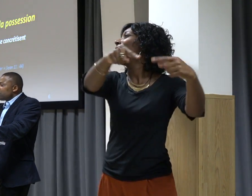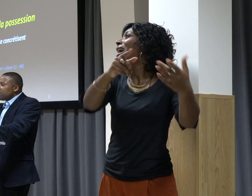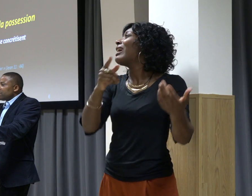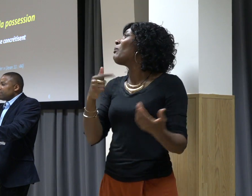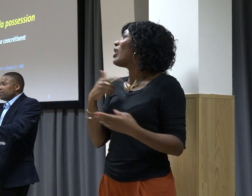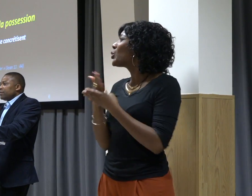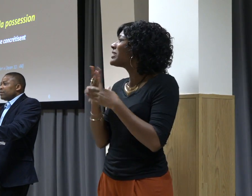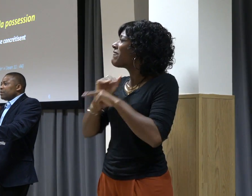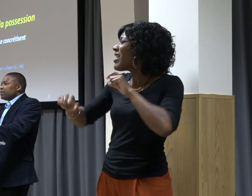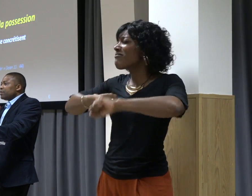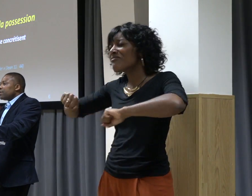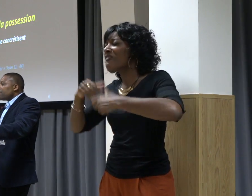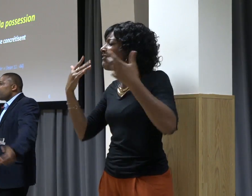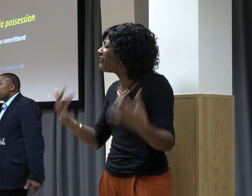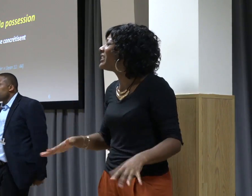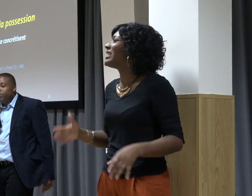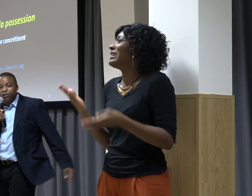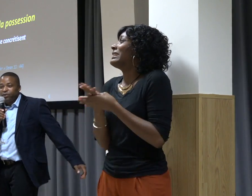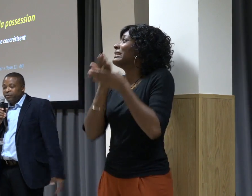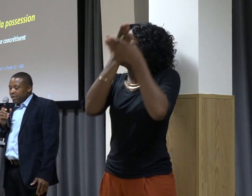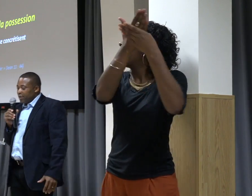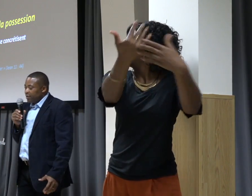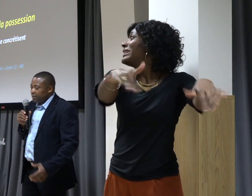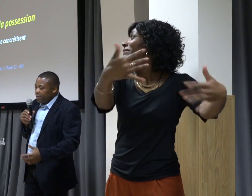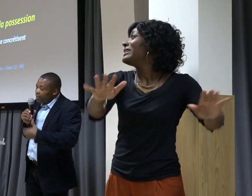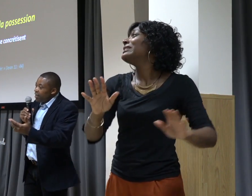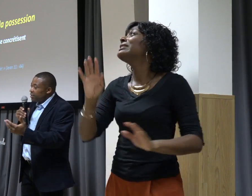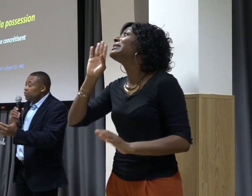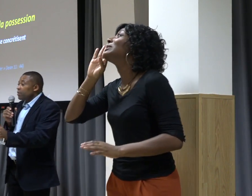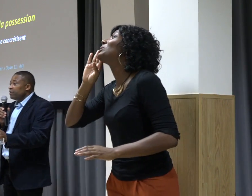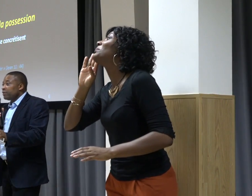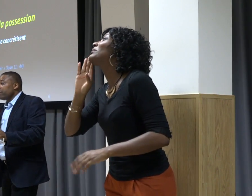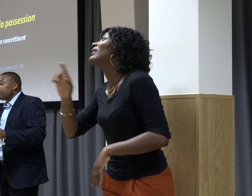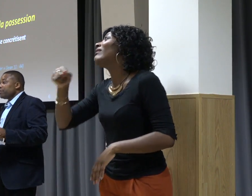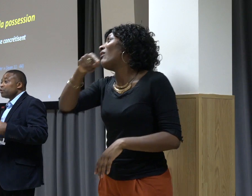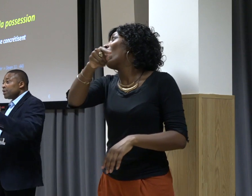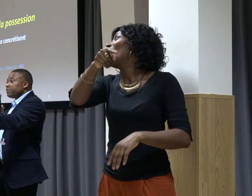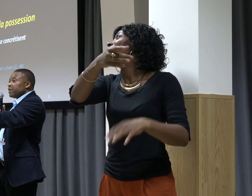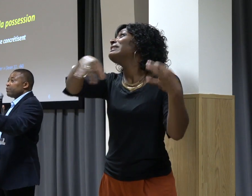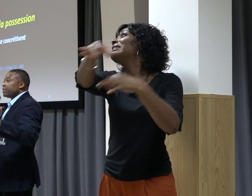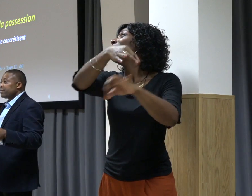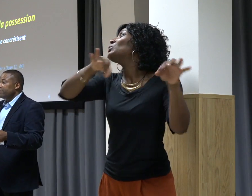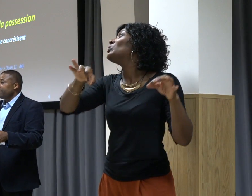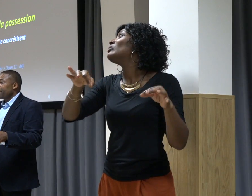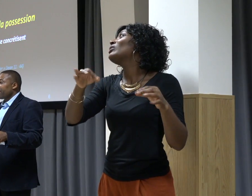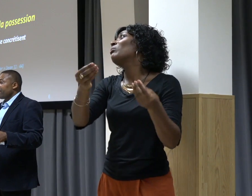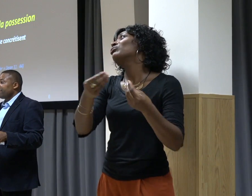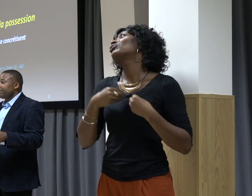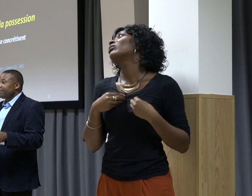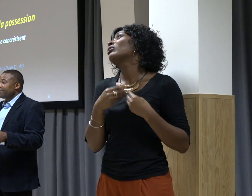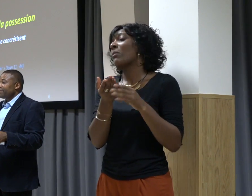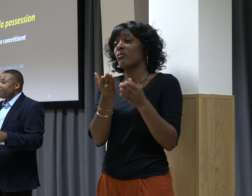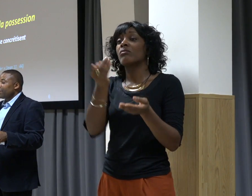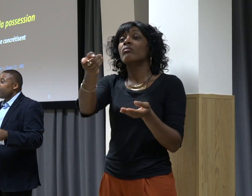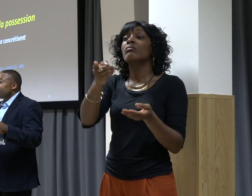fait le dossier. J'ai rien maintenant pour incliner la décision en ma faveur. Je te laisse faire le reste.